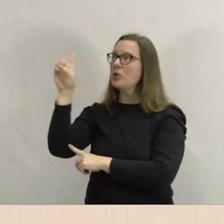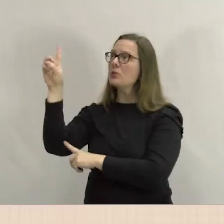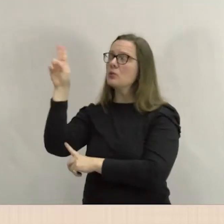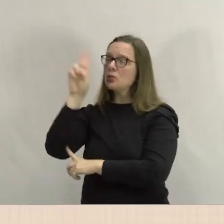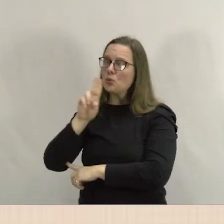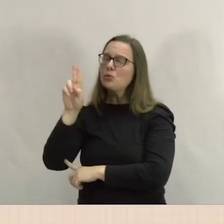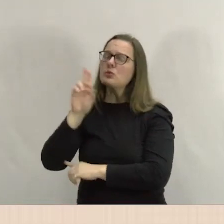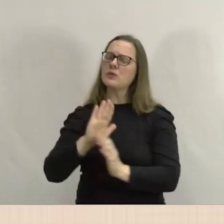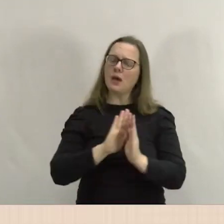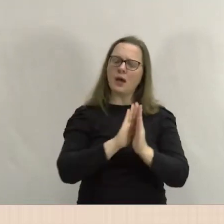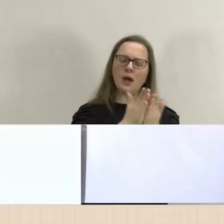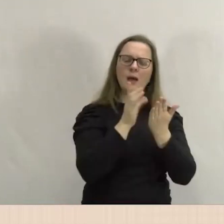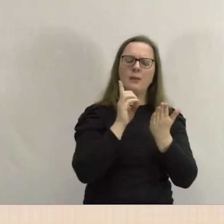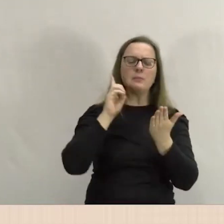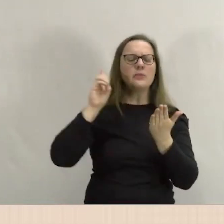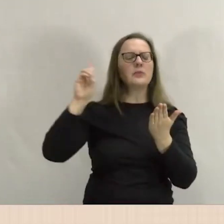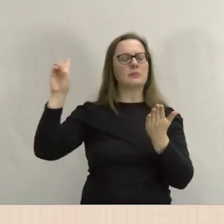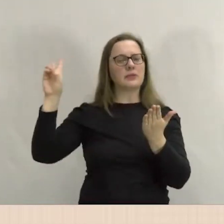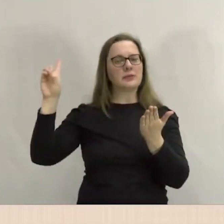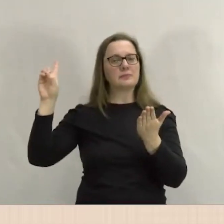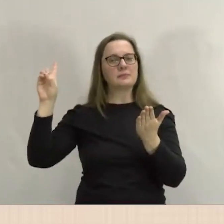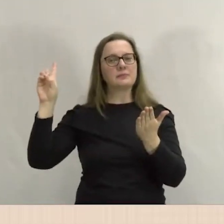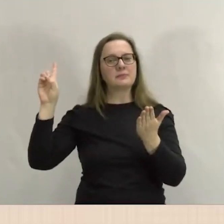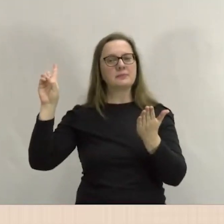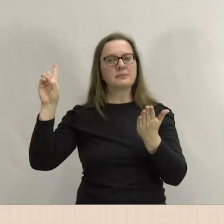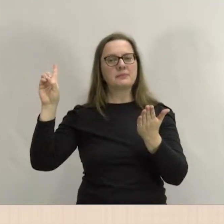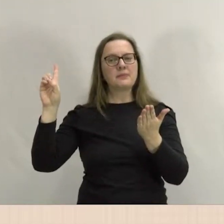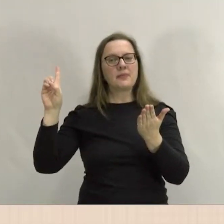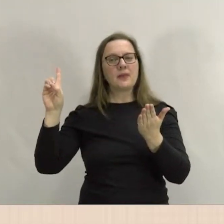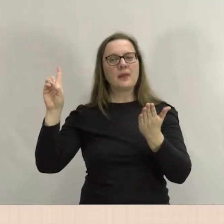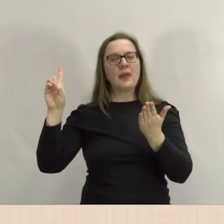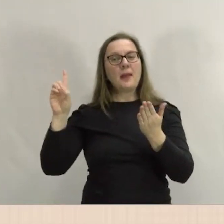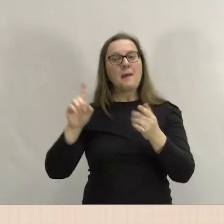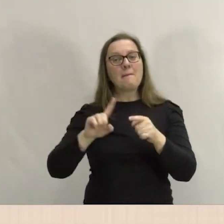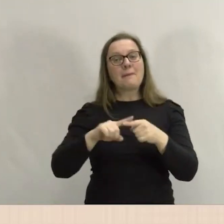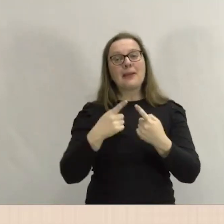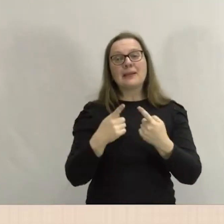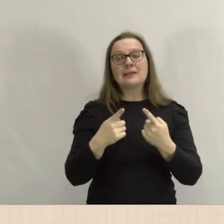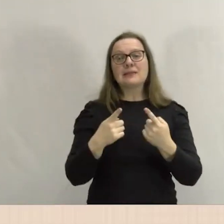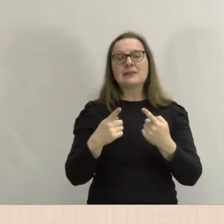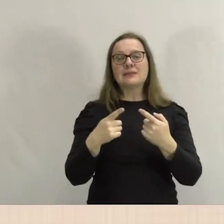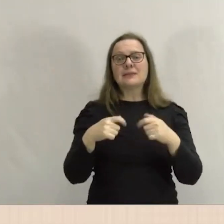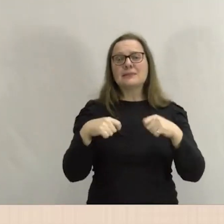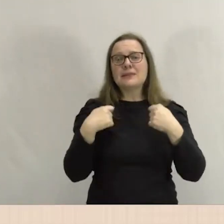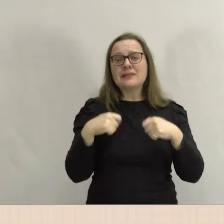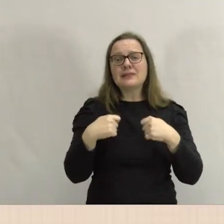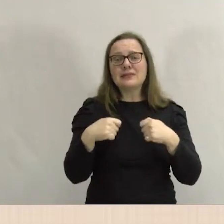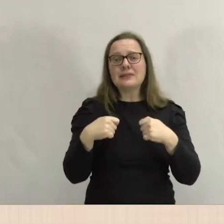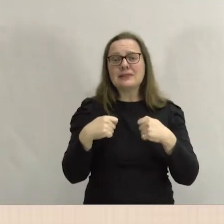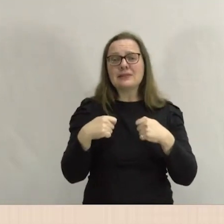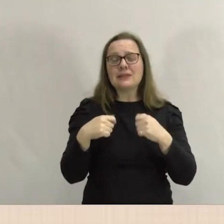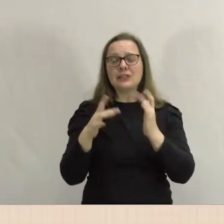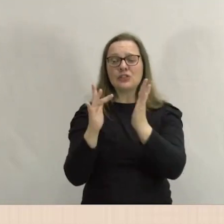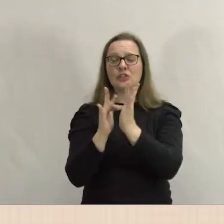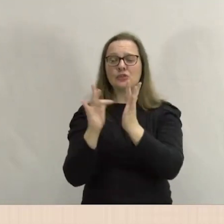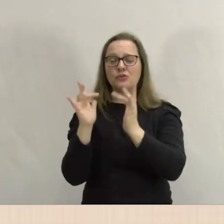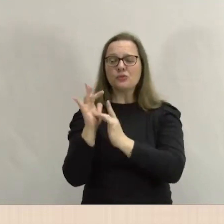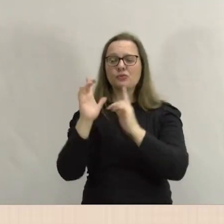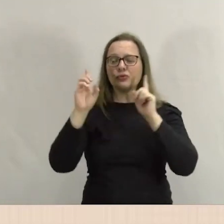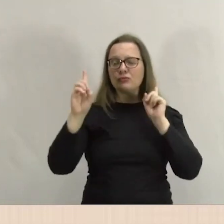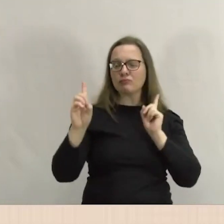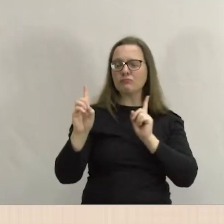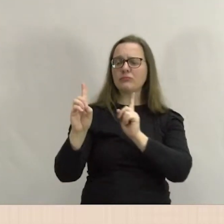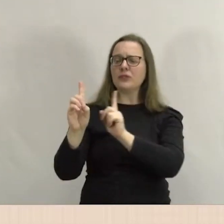mas precisa ir até o Senhor Jesus para ouvir a palavra que sai da boca dele.